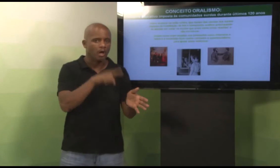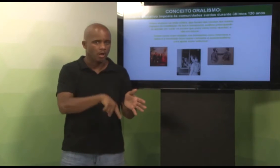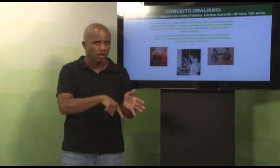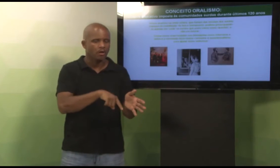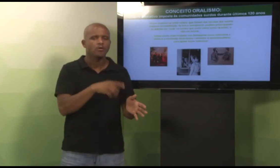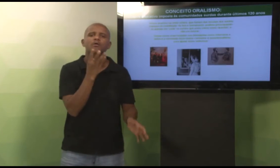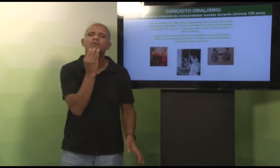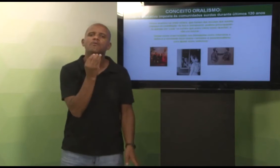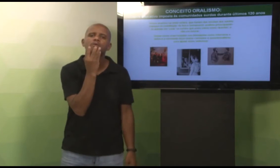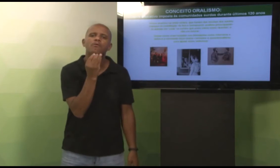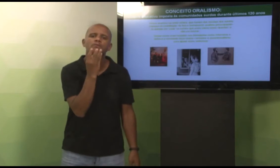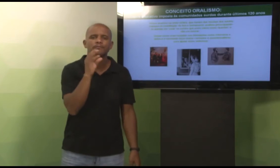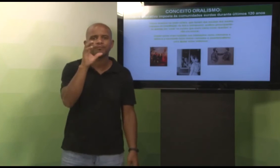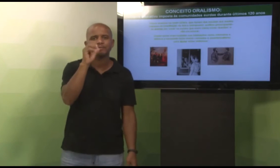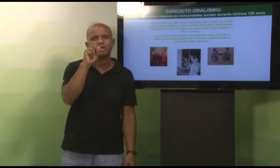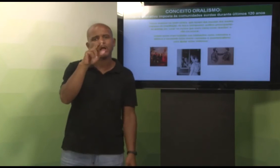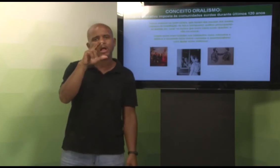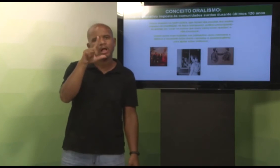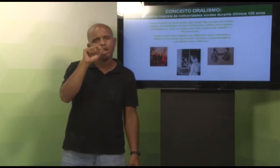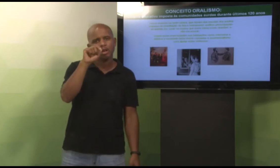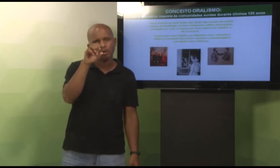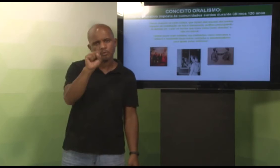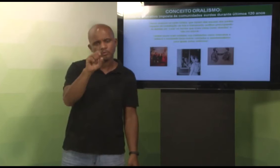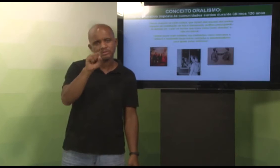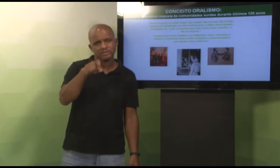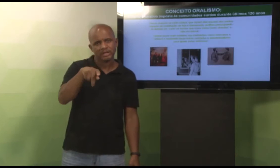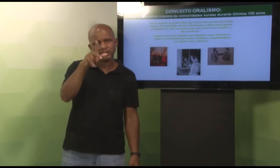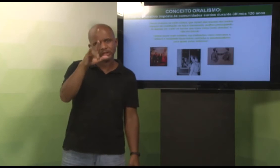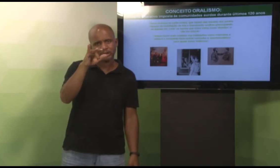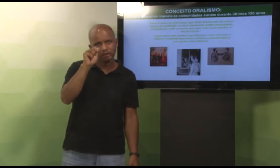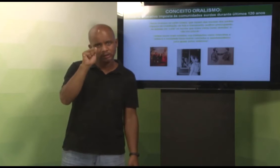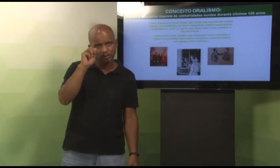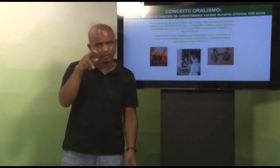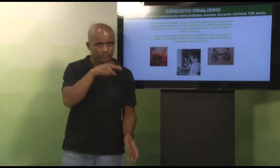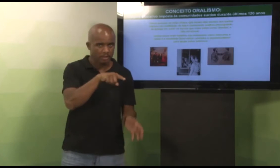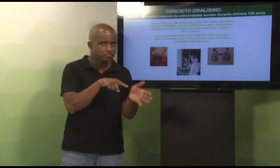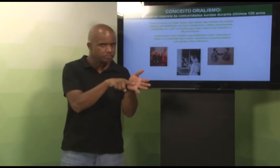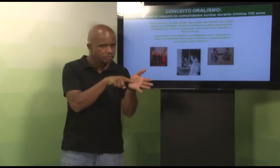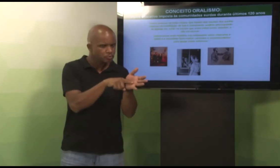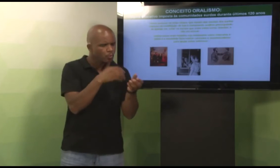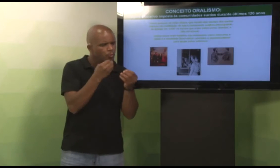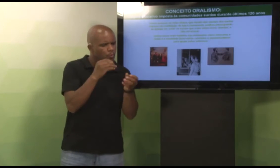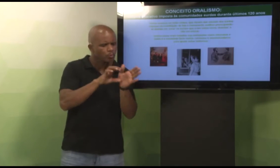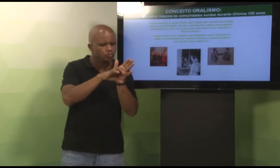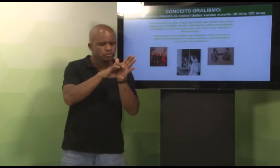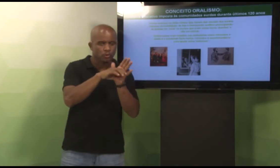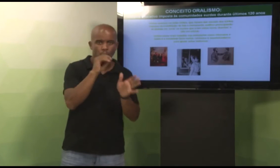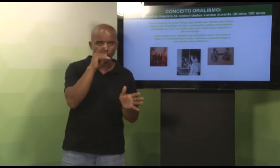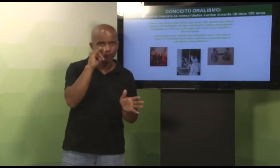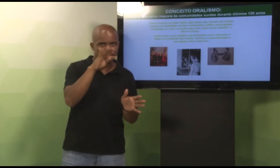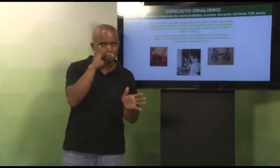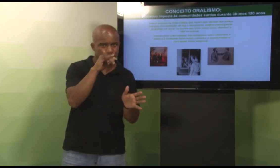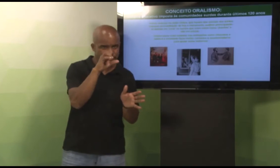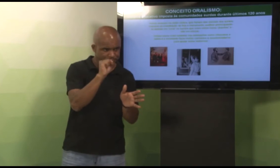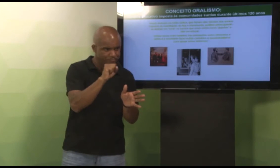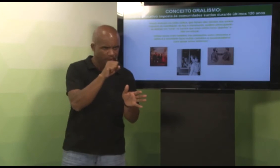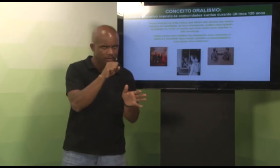Então, pesquisas desenvolvidas por Sclia, nesse sentido, trazem alguns conceitos e